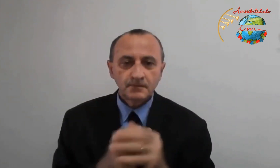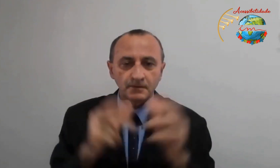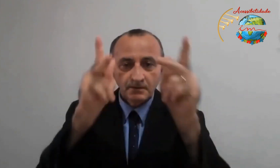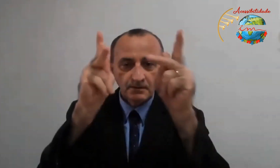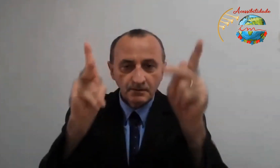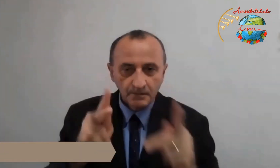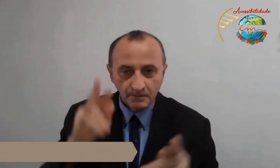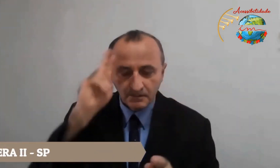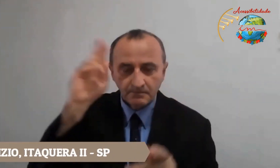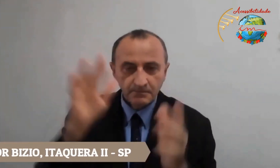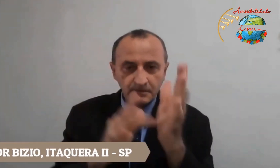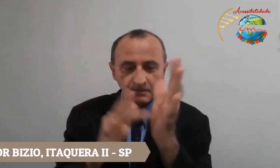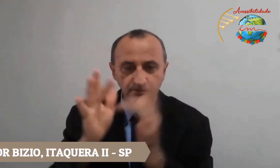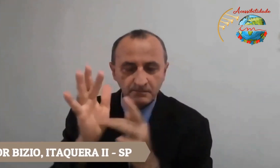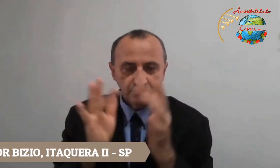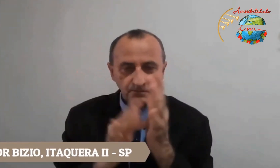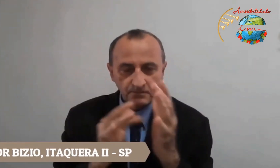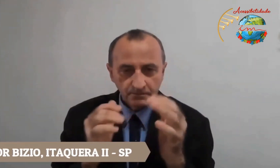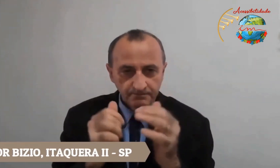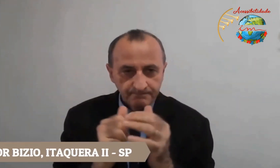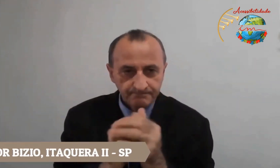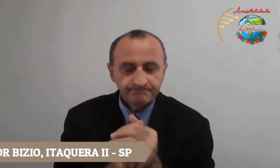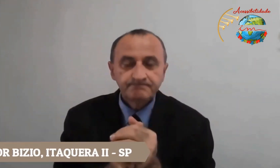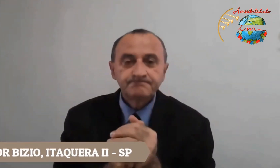A paz do Senhor Jesus, tudo bem?